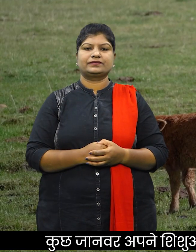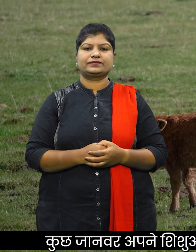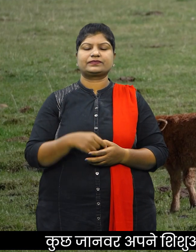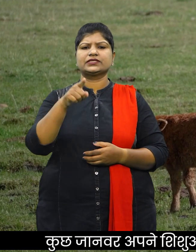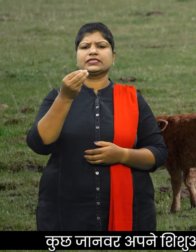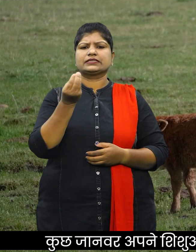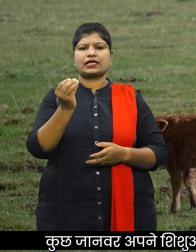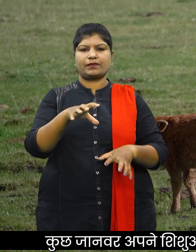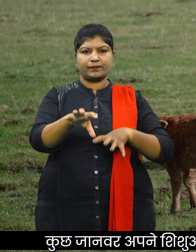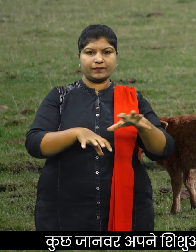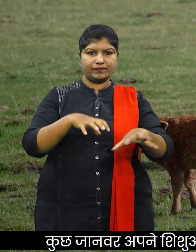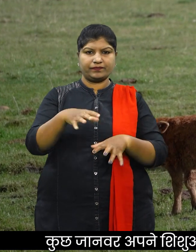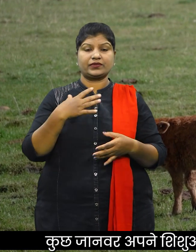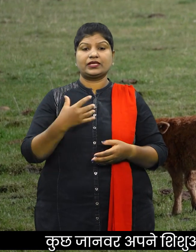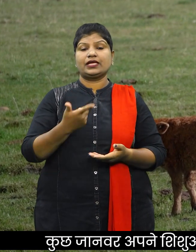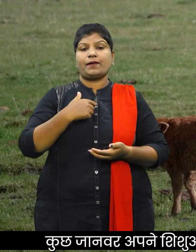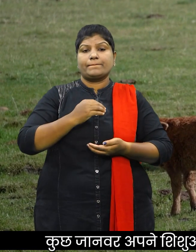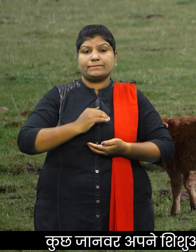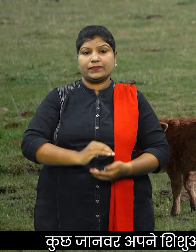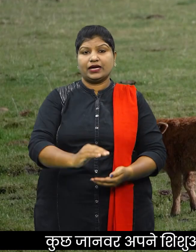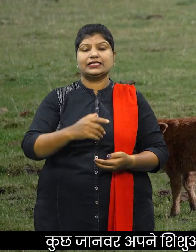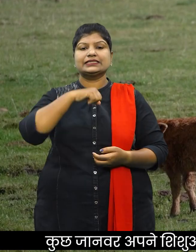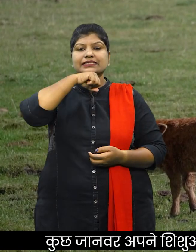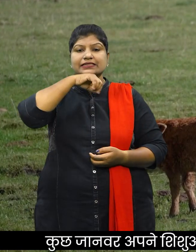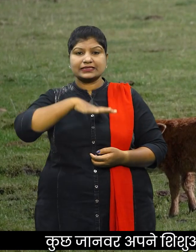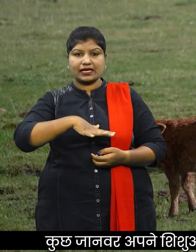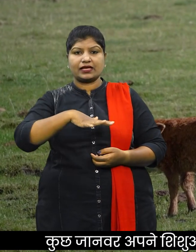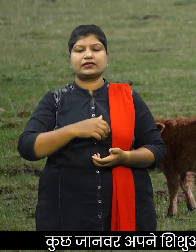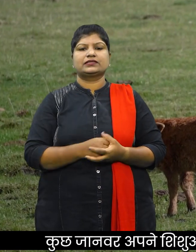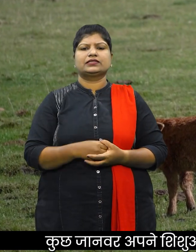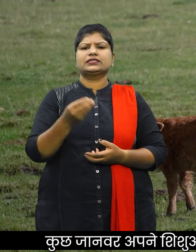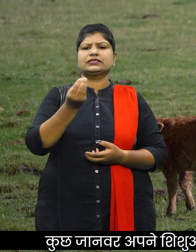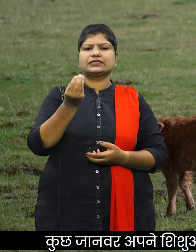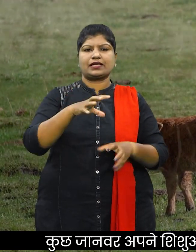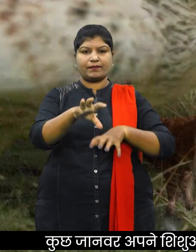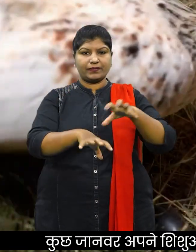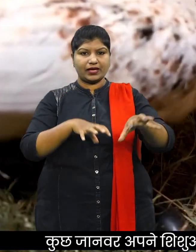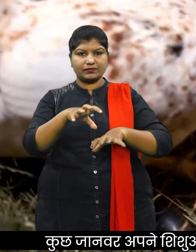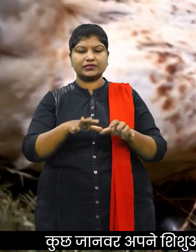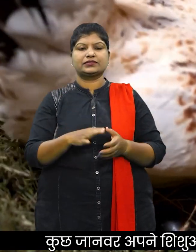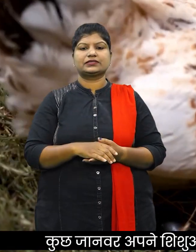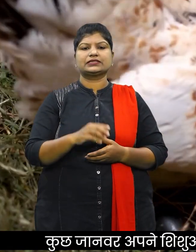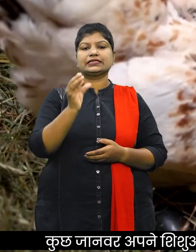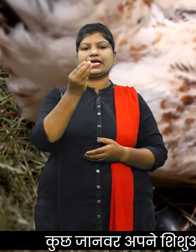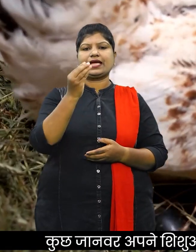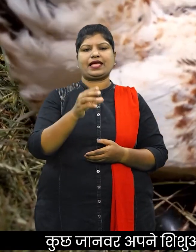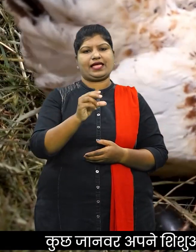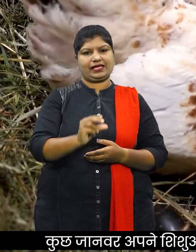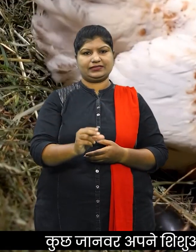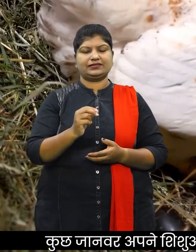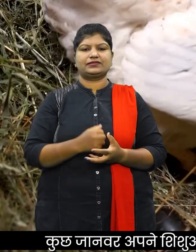कुछ जानवर अपने शिशुओं को जन्म देते हैं, जबकि कुछ जानवर अंडे देते हैं।